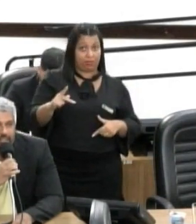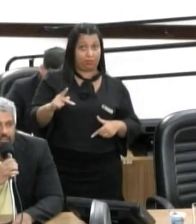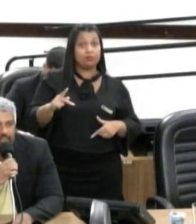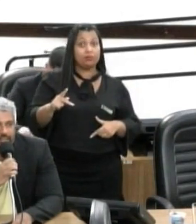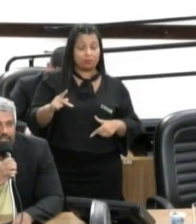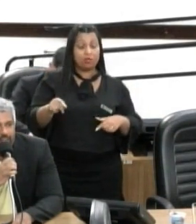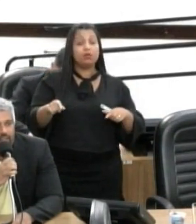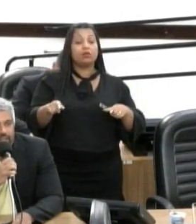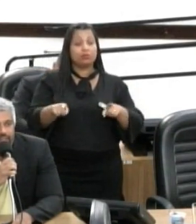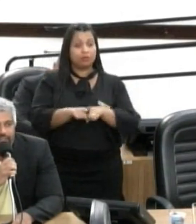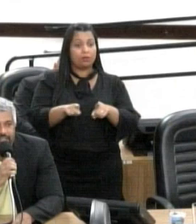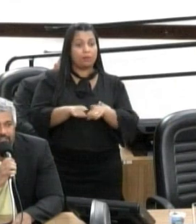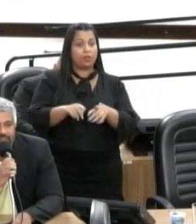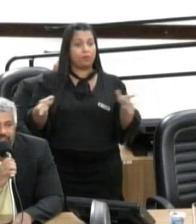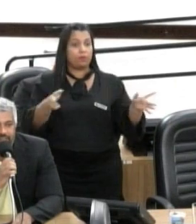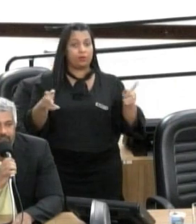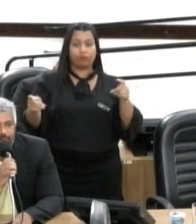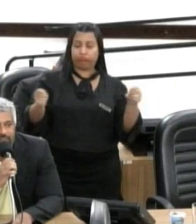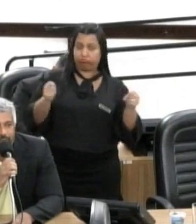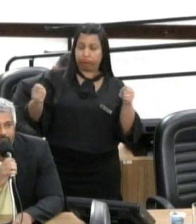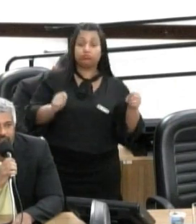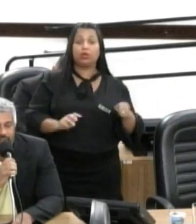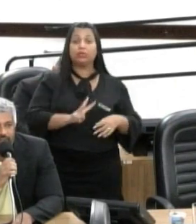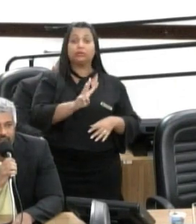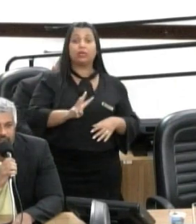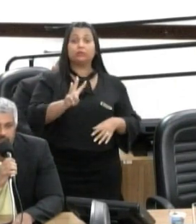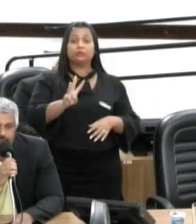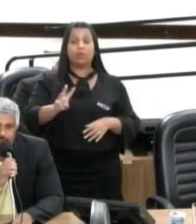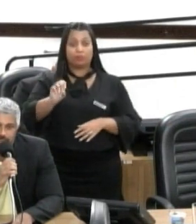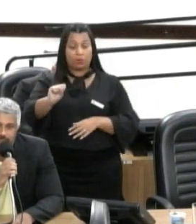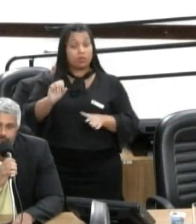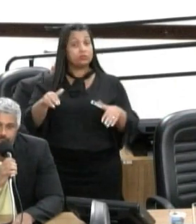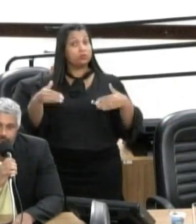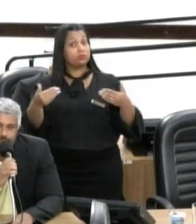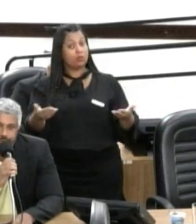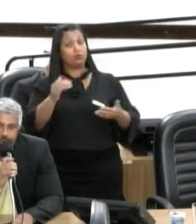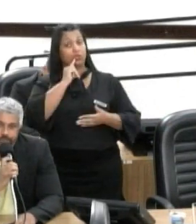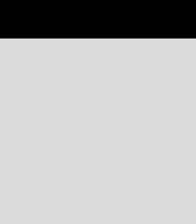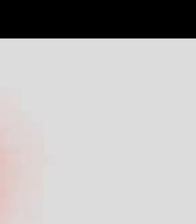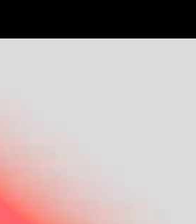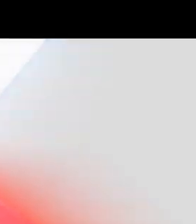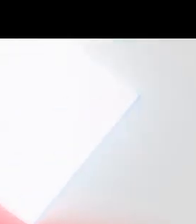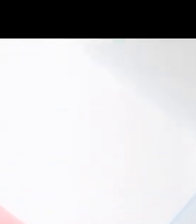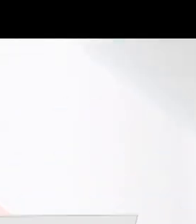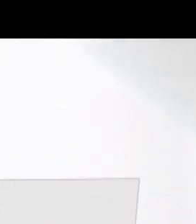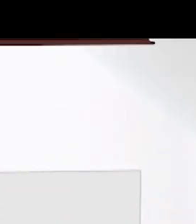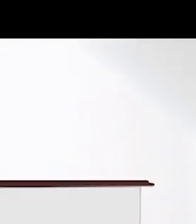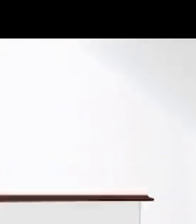gestão que ele está fazendo na WWS. Então, tenho dito.